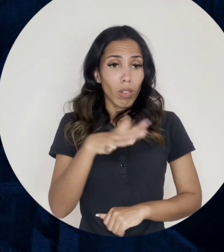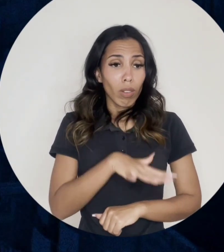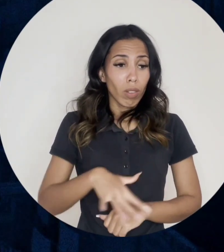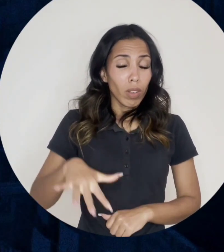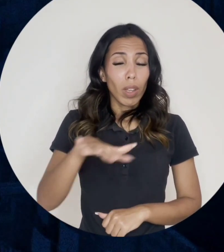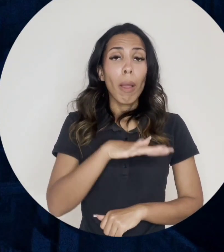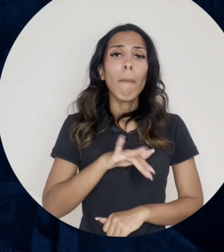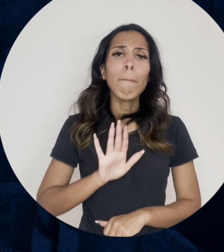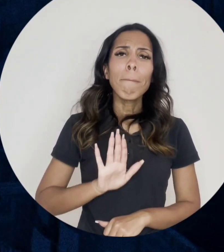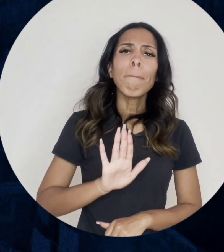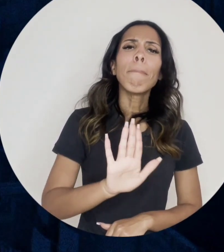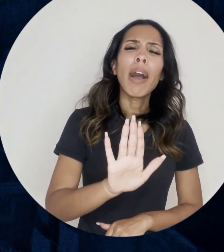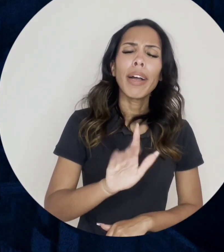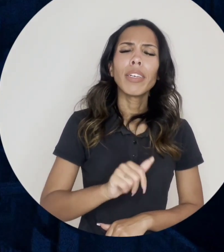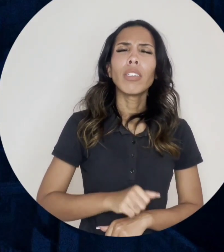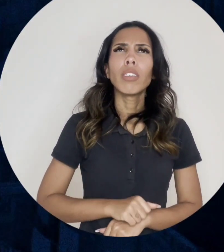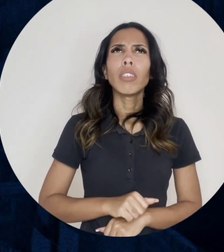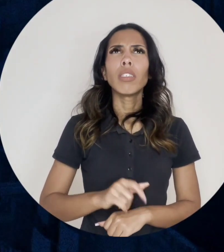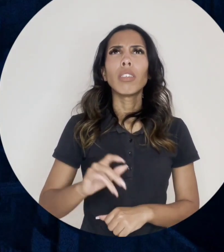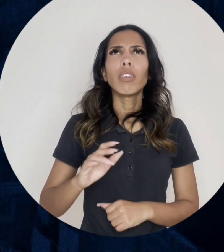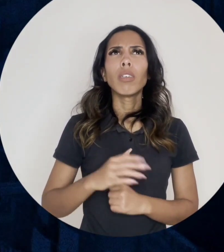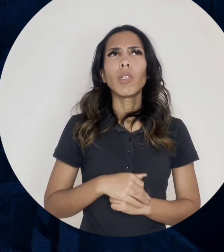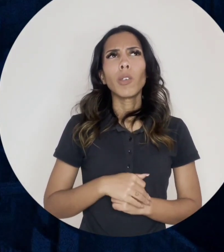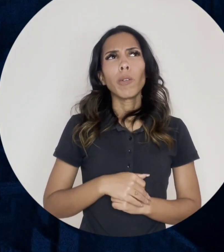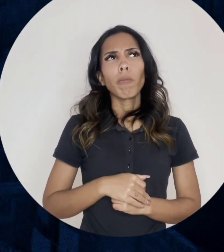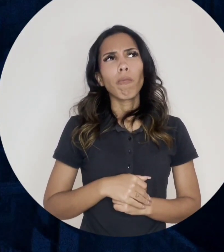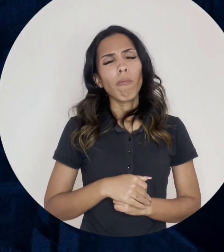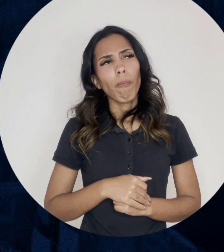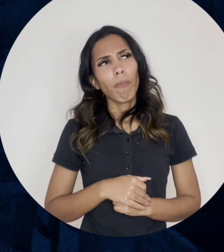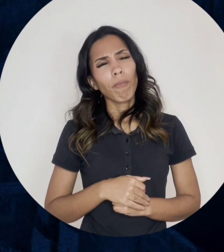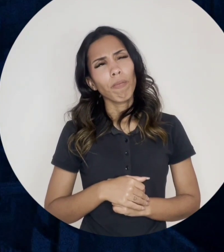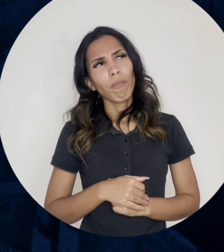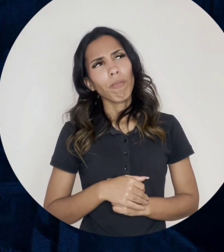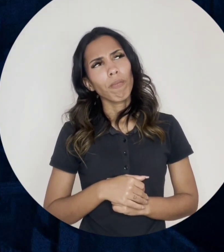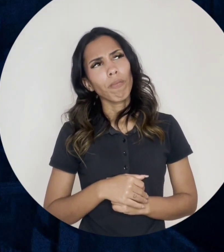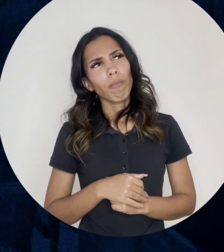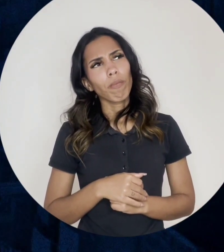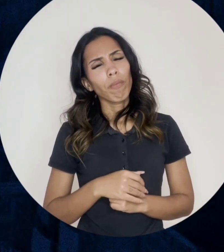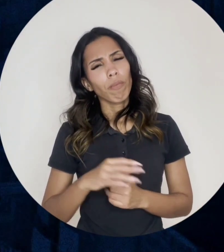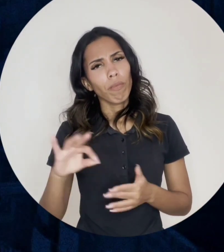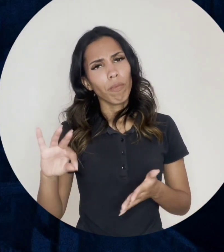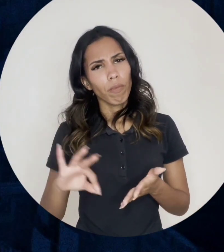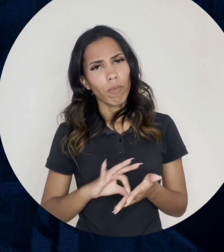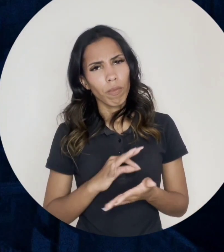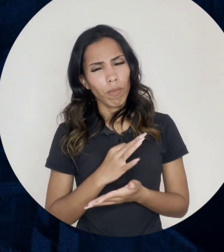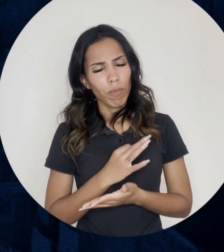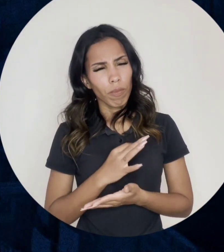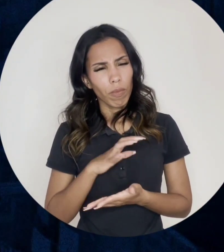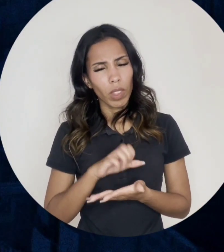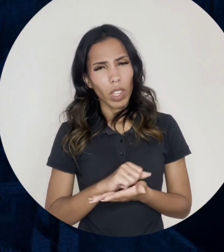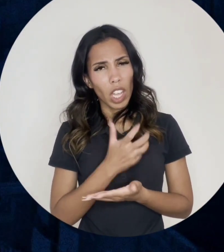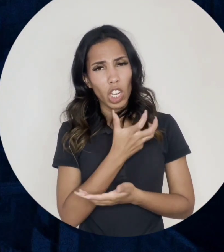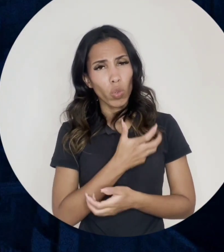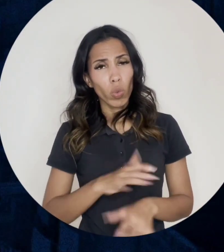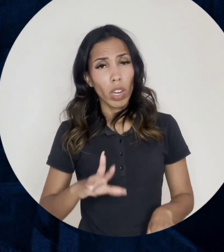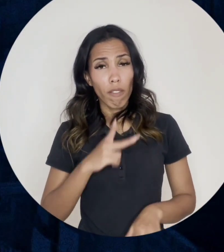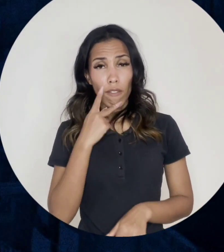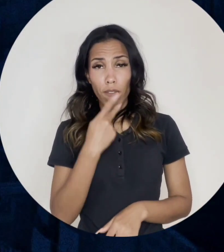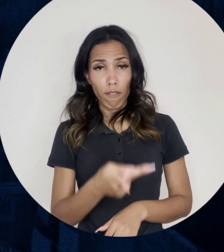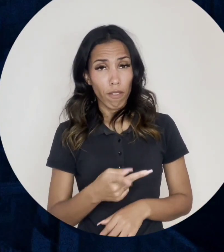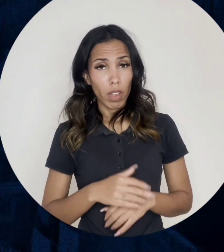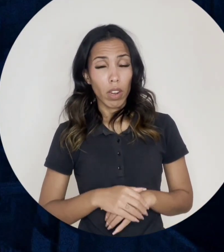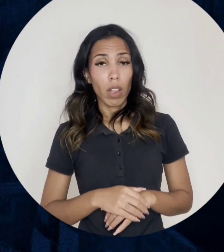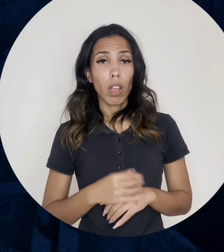Mas tinha uma coisa que quando eu fui me inscrever, lá eles não queriam que eu falasse. Eu disse que eu não ia